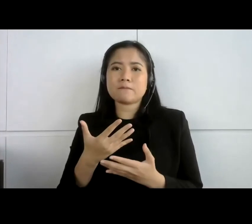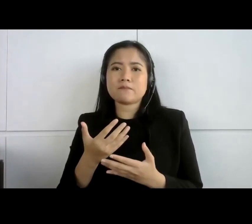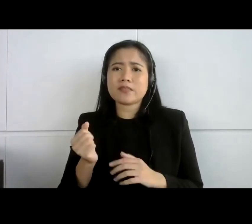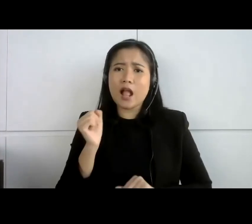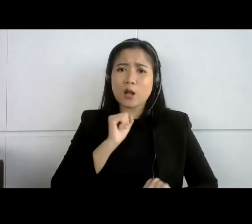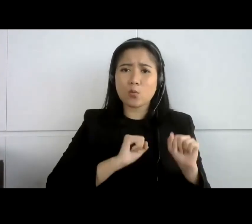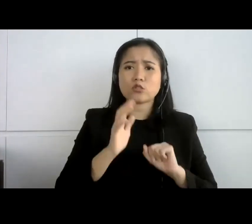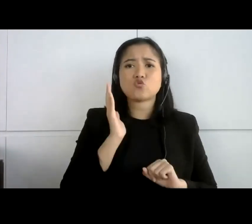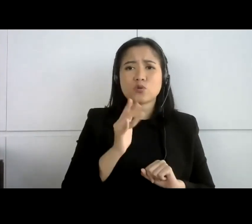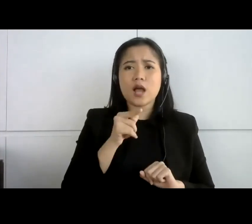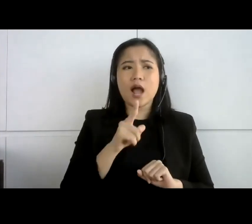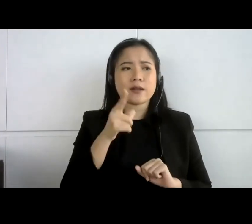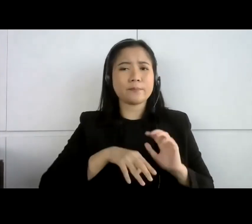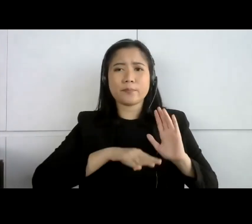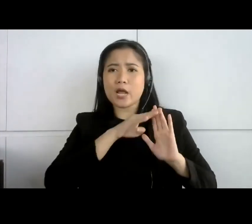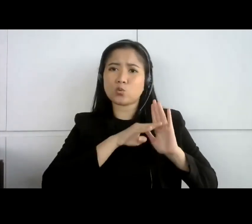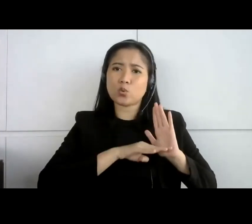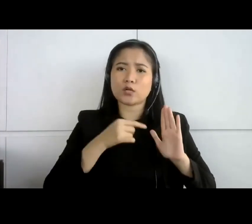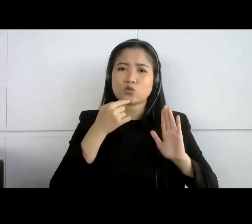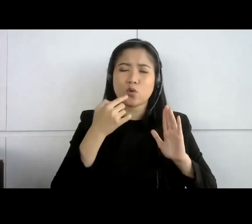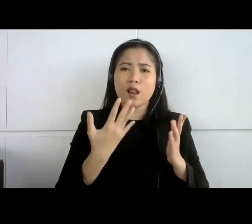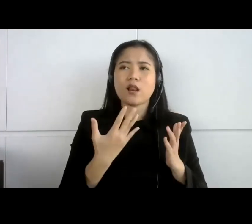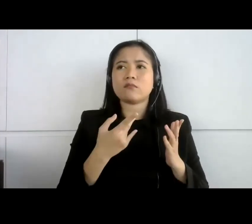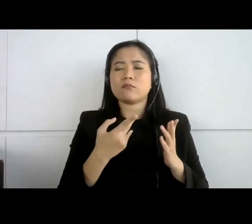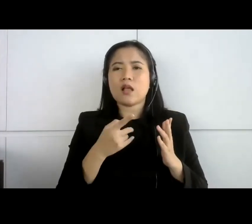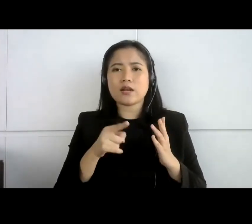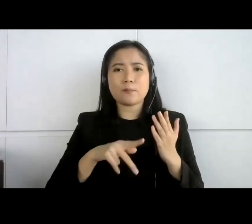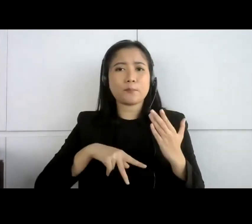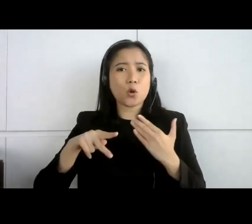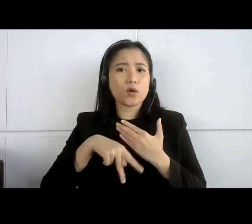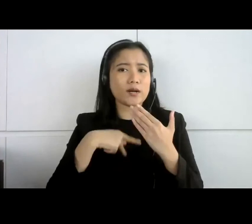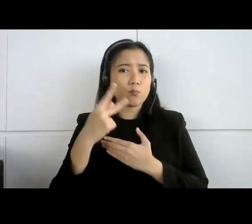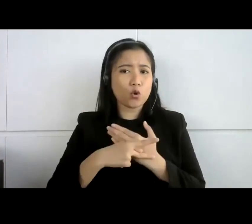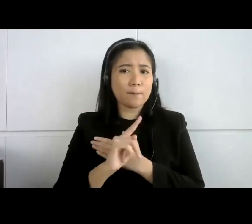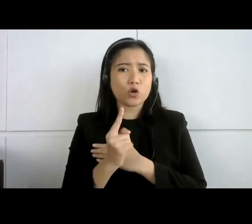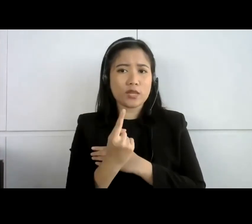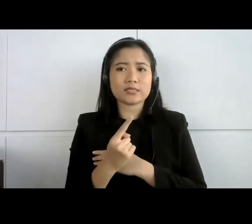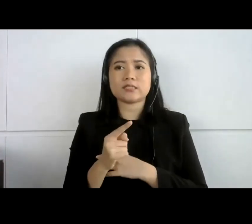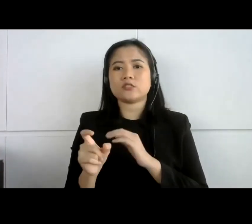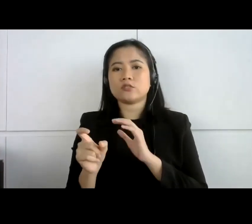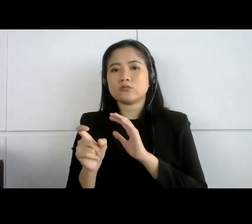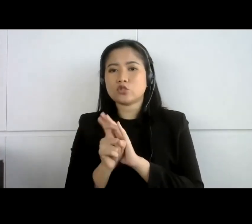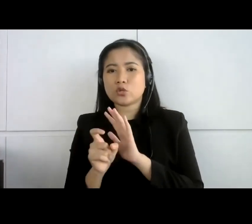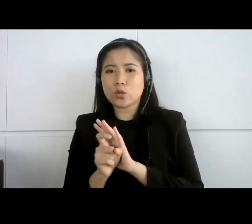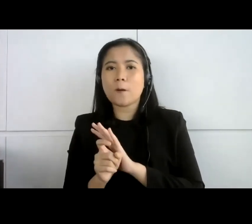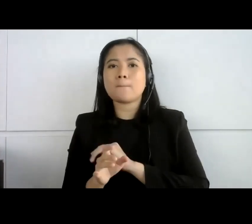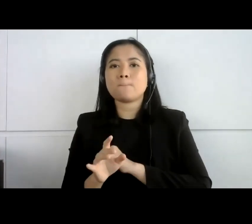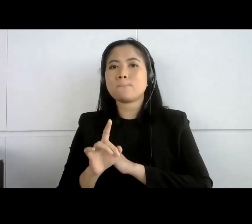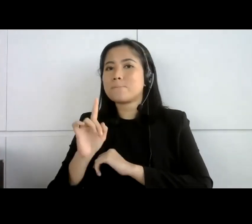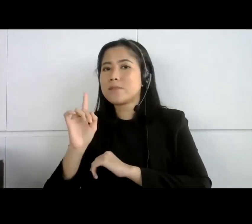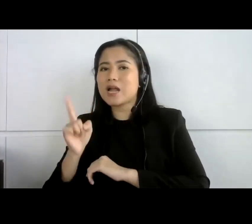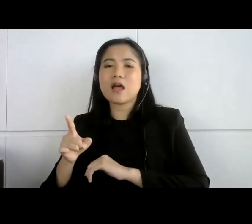dilakukan berbagai kebijakan menindaklanjuti program prioritas tersebut, mulai dari kebijakan belajar dari